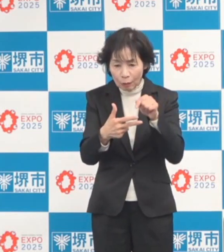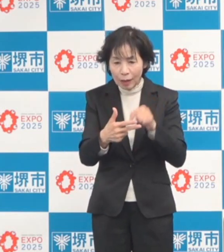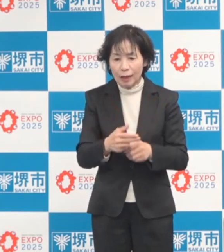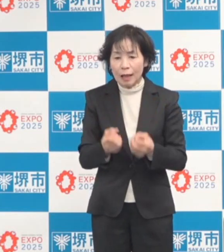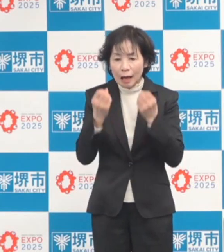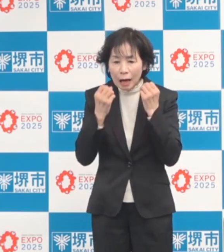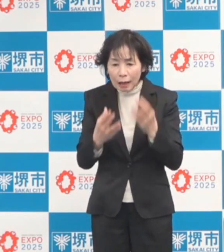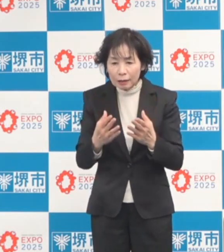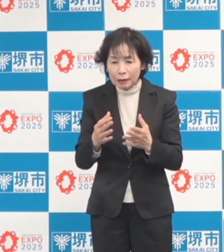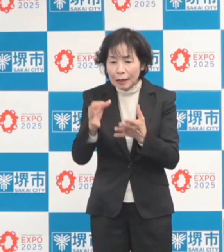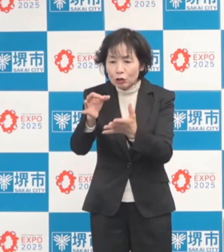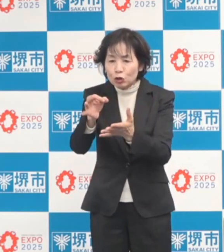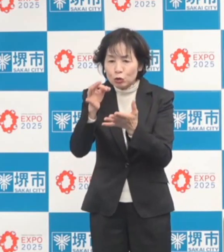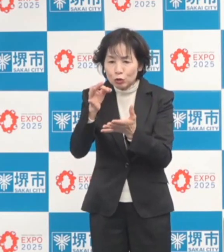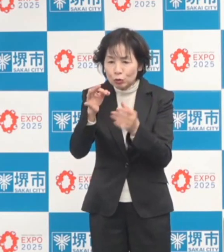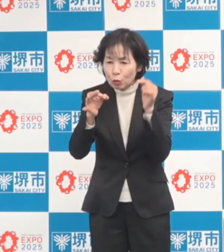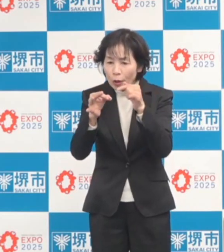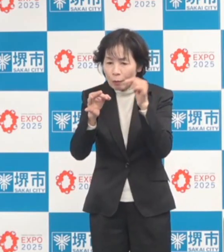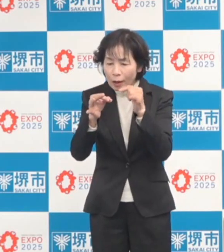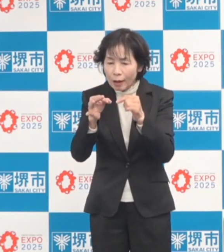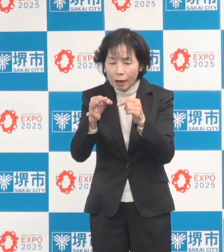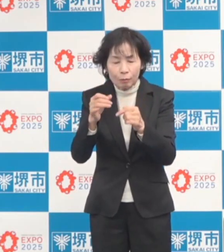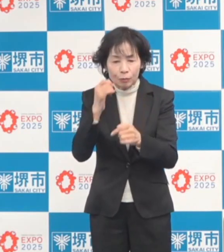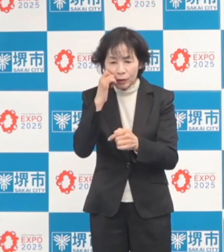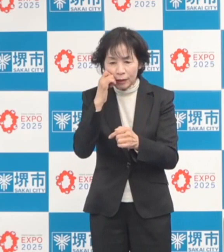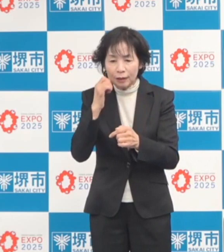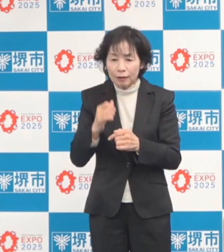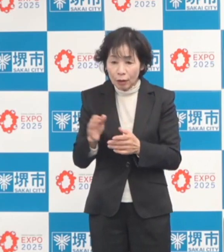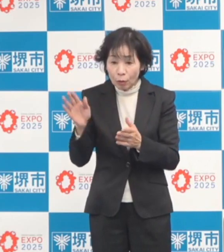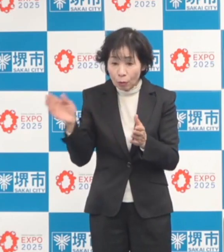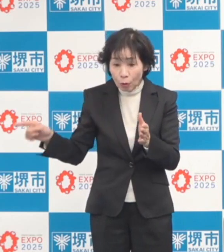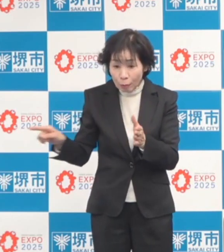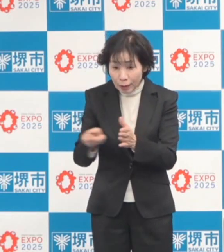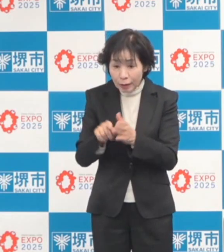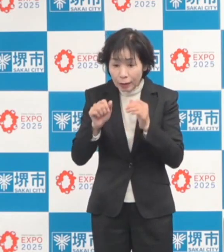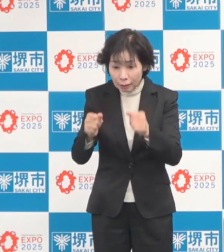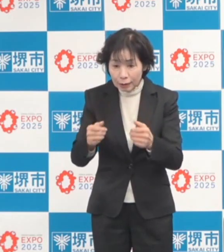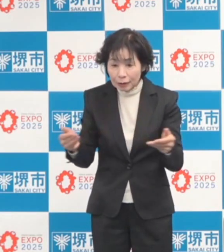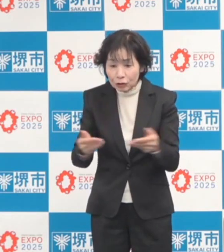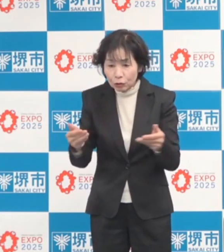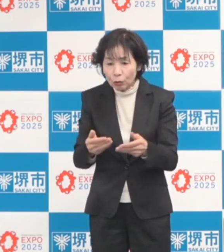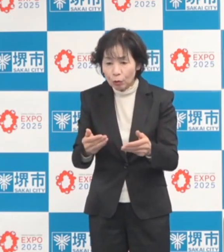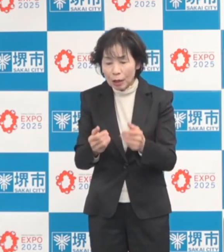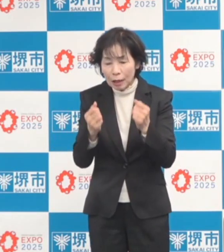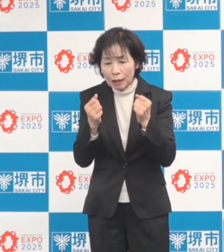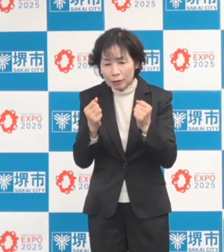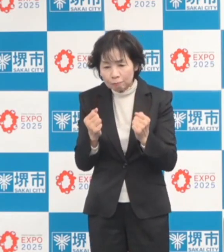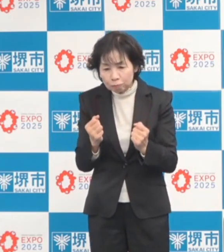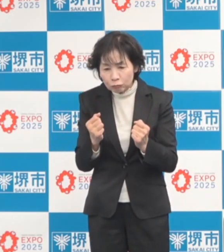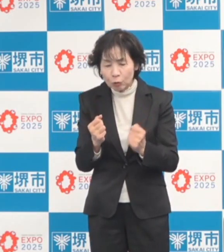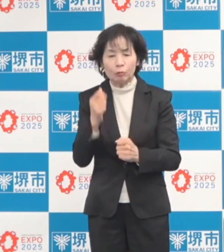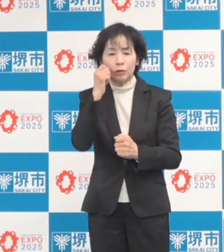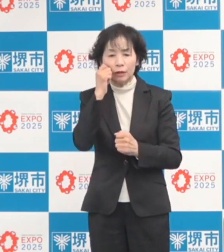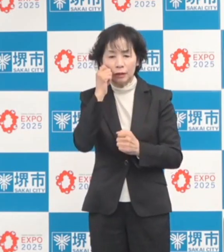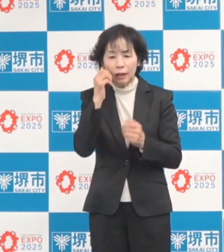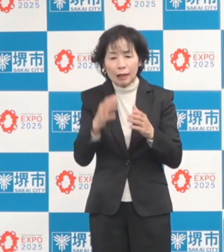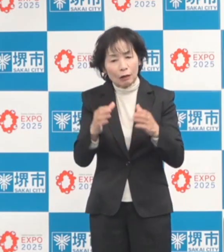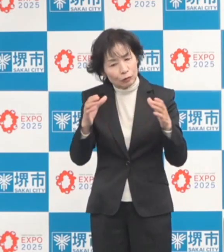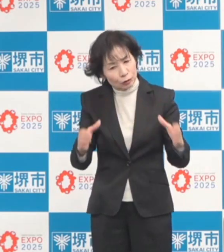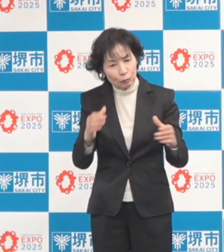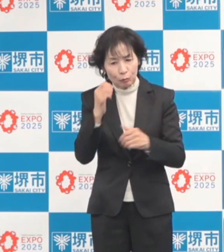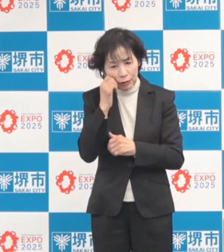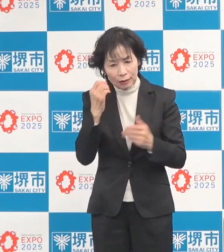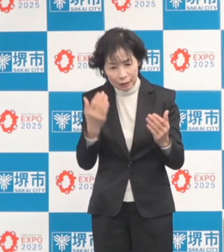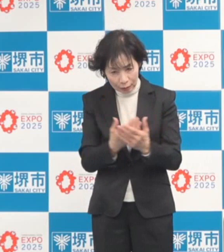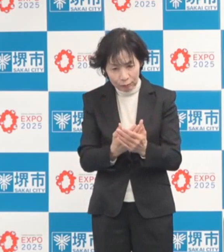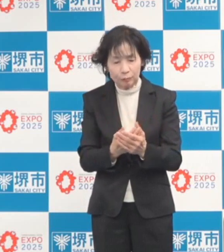な収入を得ることができない、そうするとこれまで行ってきた事業の存続すら難しくなる、拡充どころか維持すら難しくなるということが目